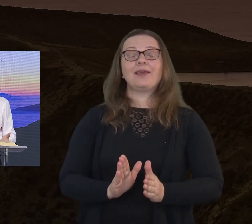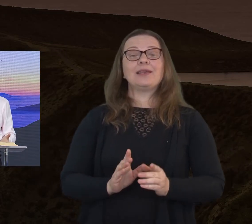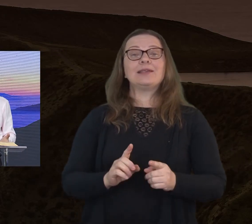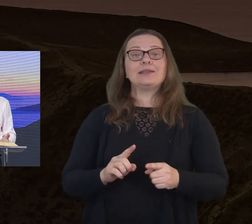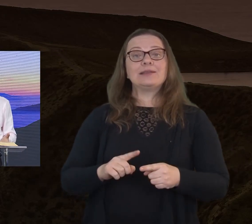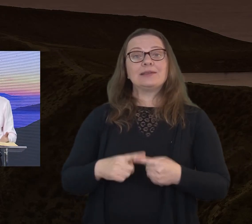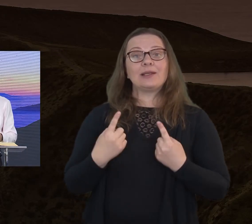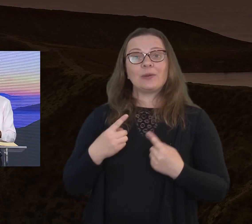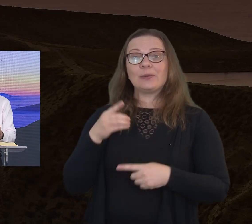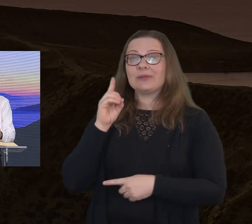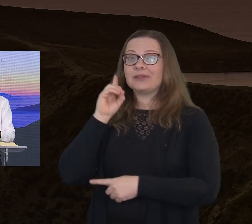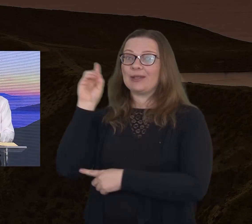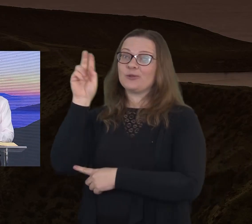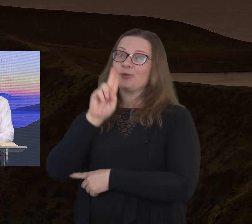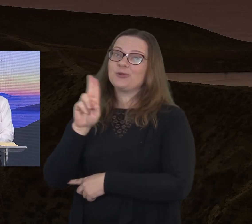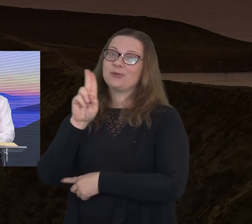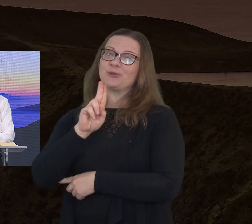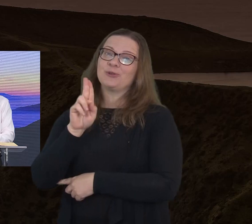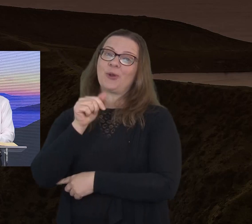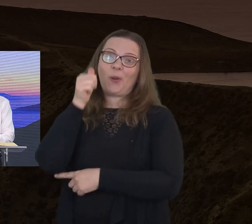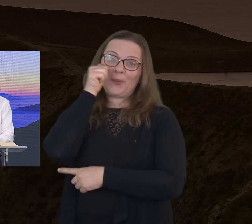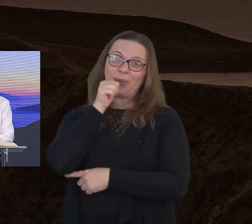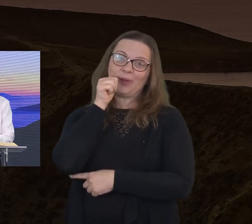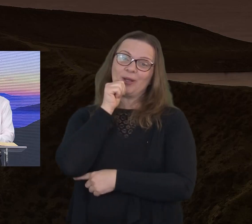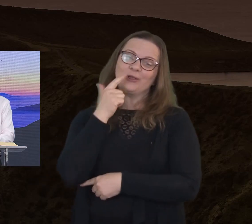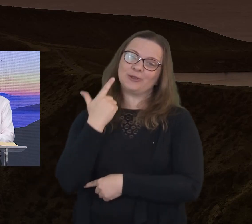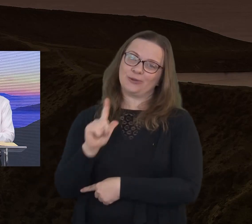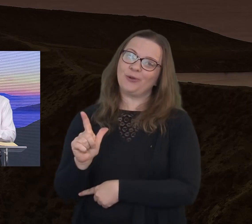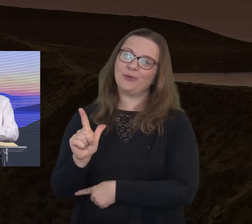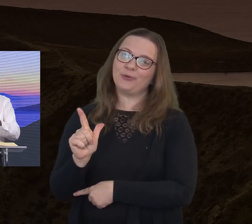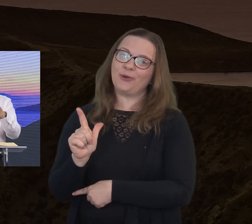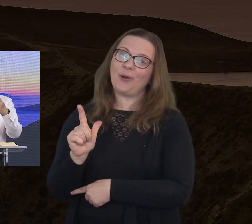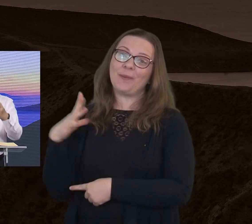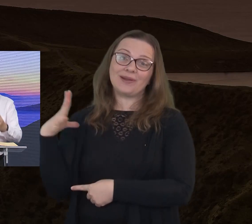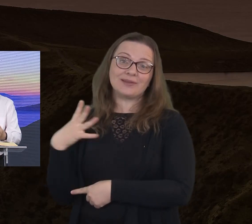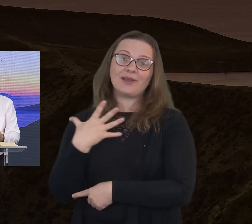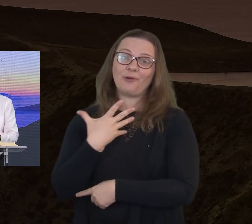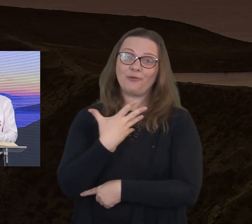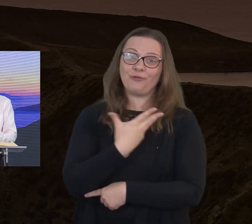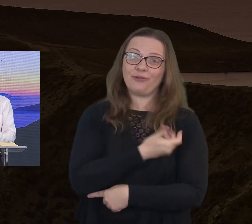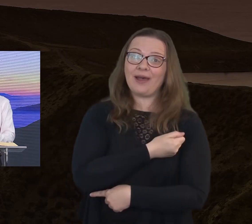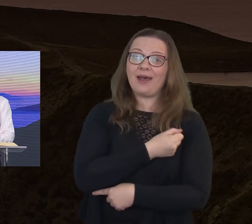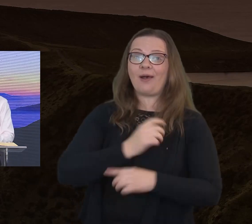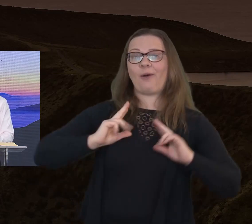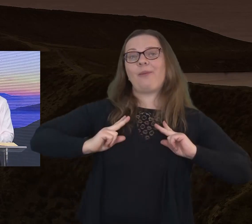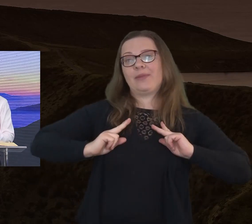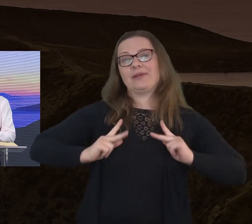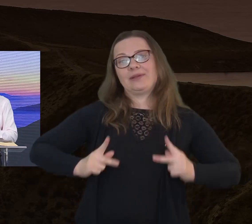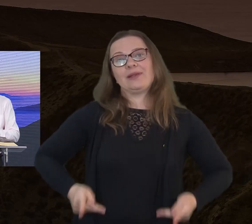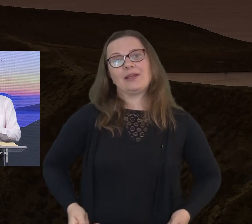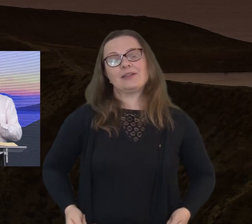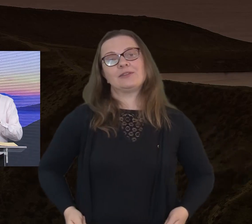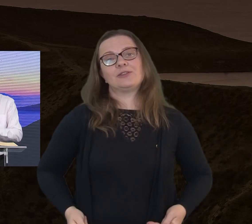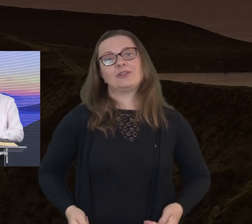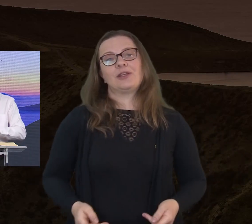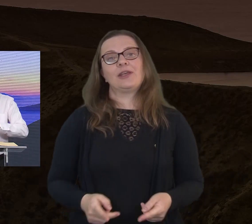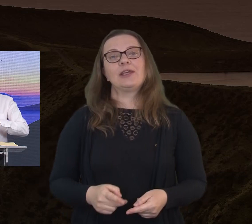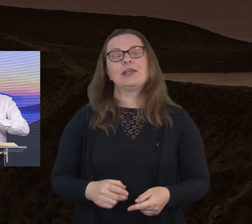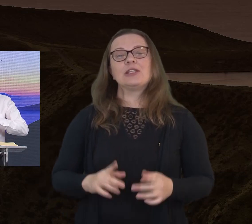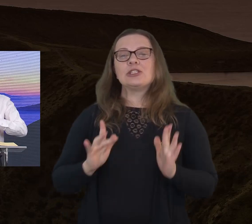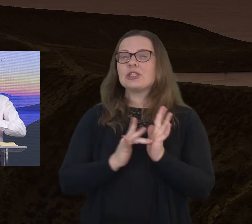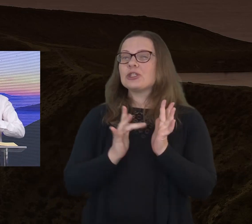da Maria. E não teve participação do homem macho, certo? Então, Jesus se tornou homem,